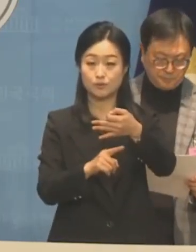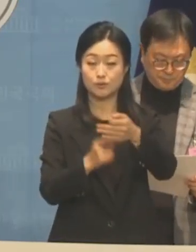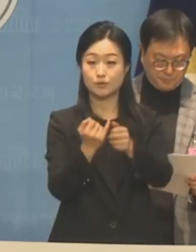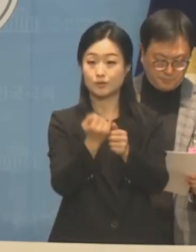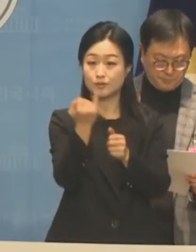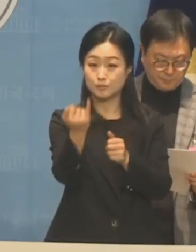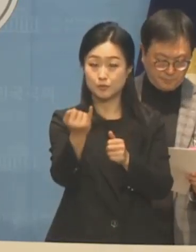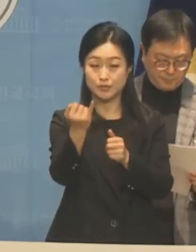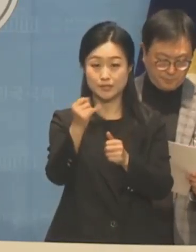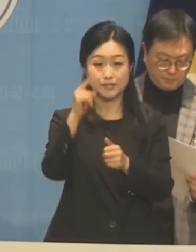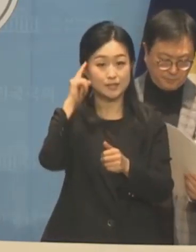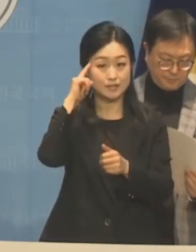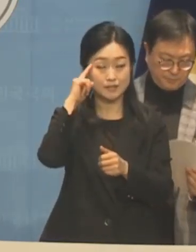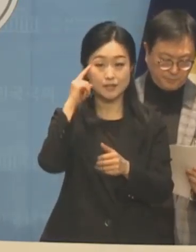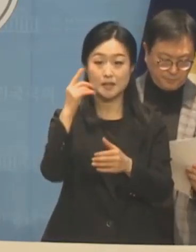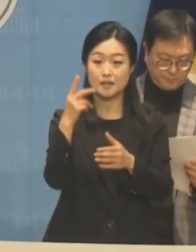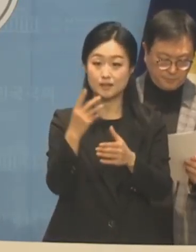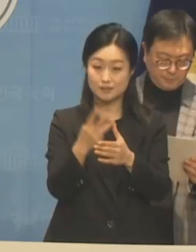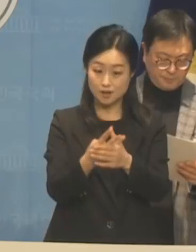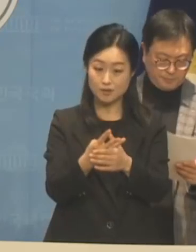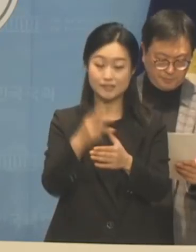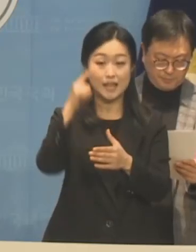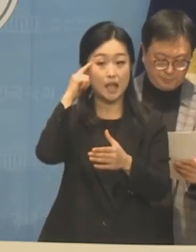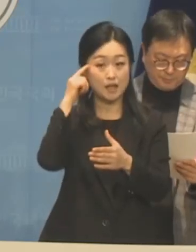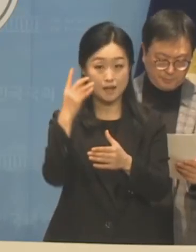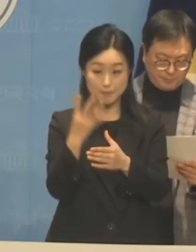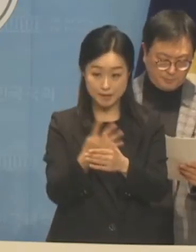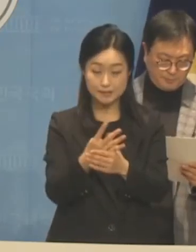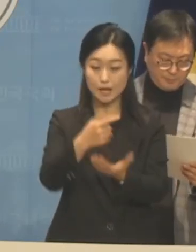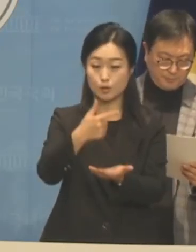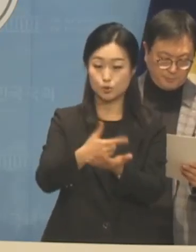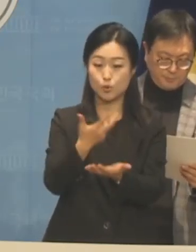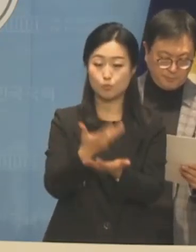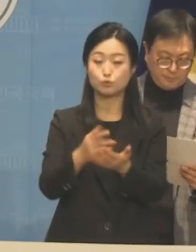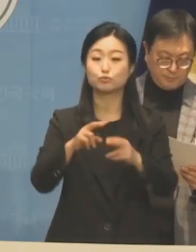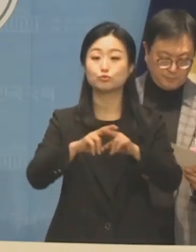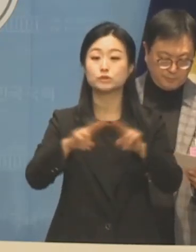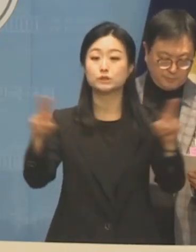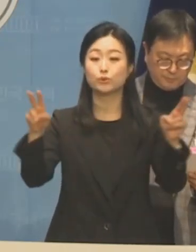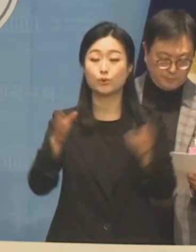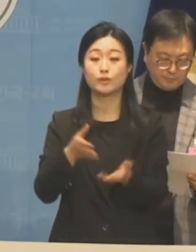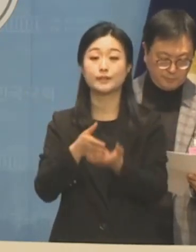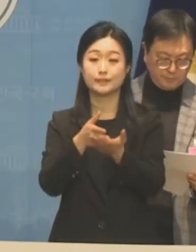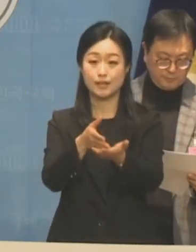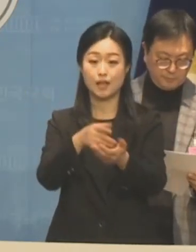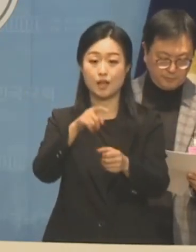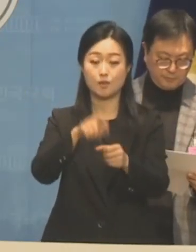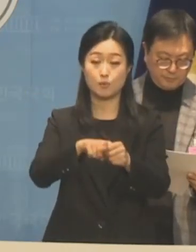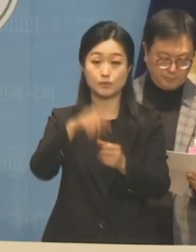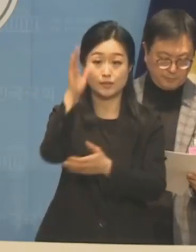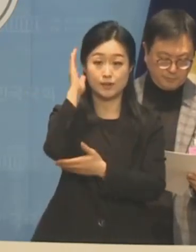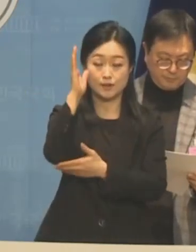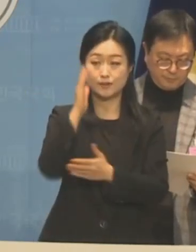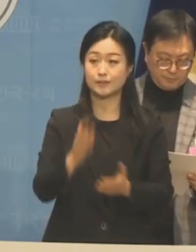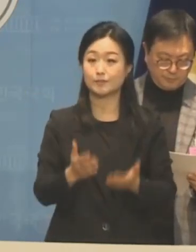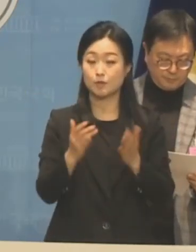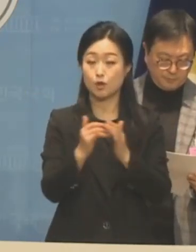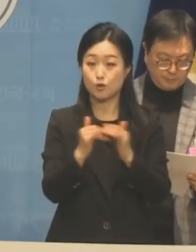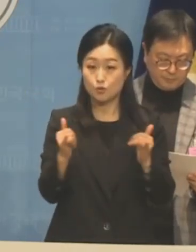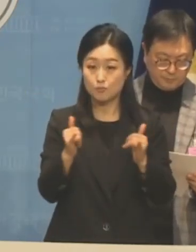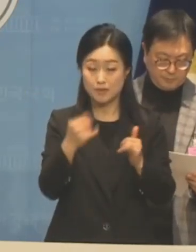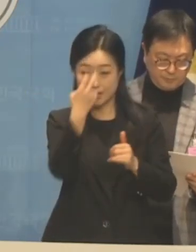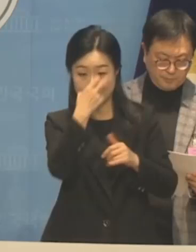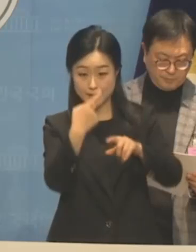논문 즉각 취소 촉구 기자회견을 하게 되었습니다. 먼저 함께해 주신 범학계 국민검증단